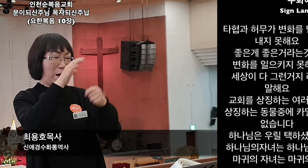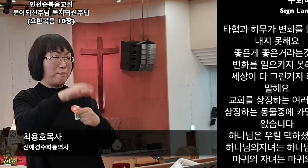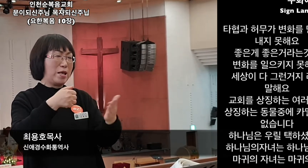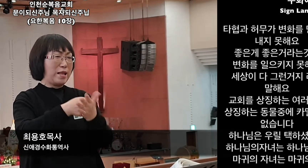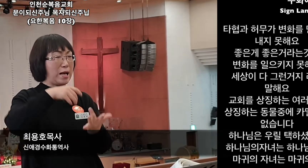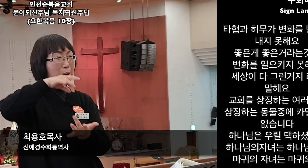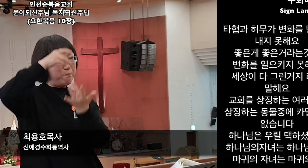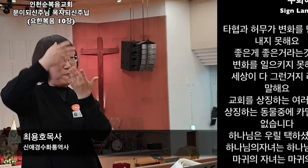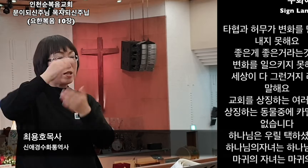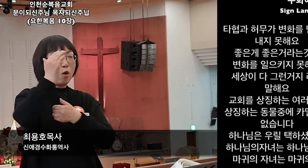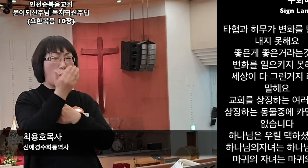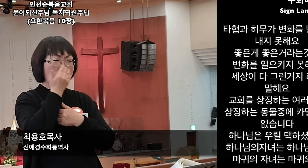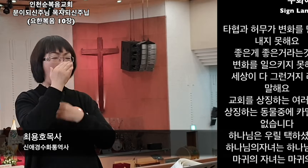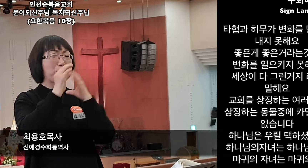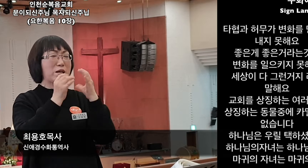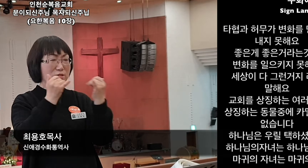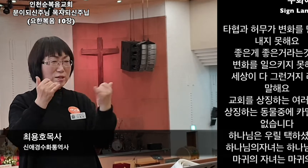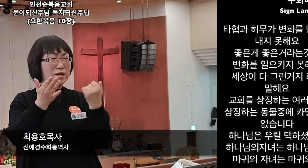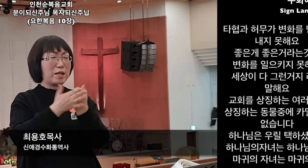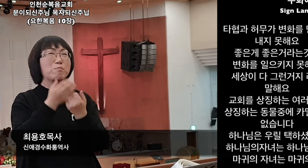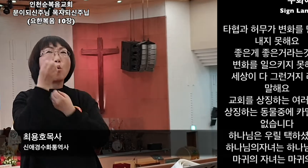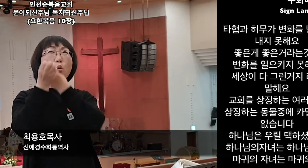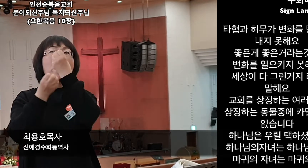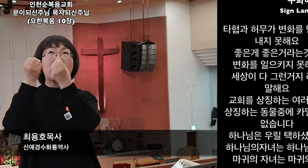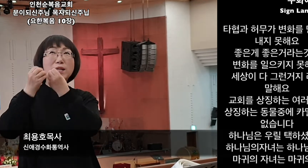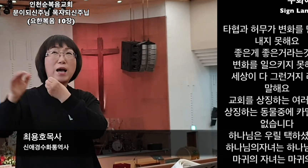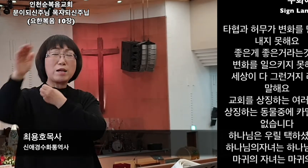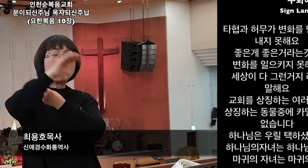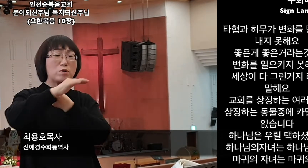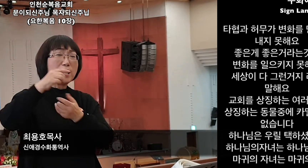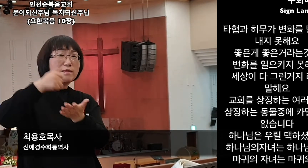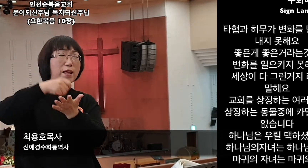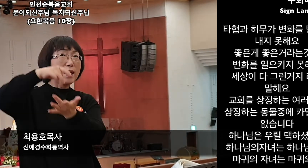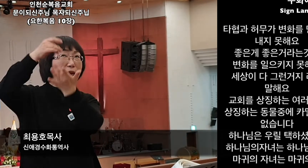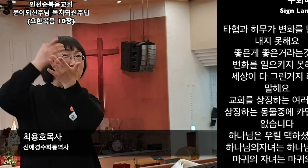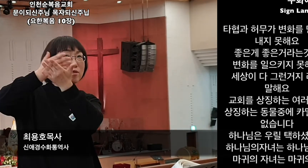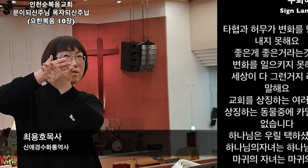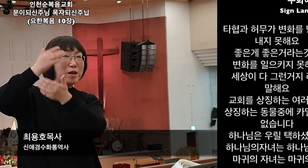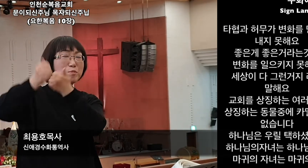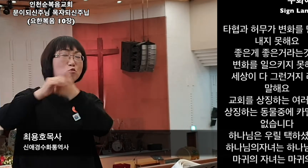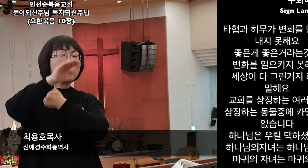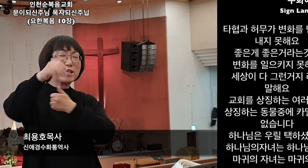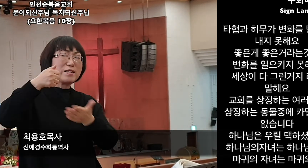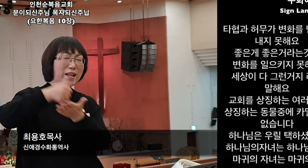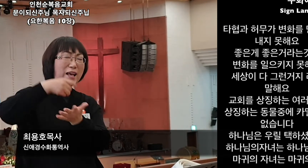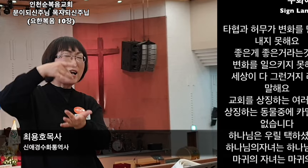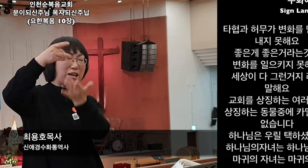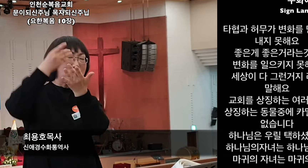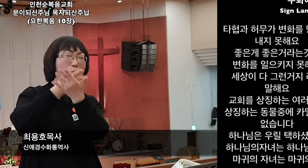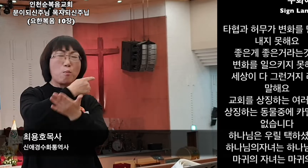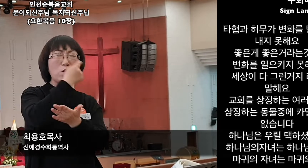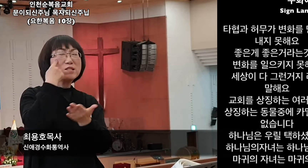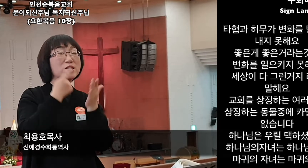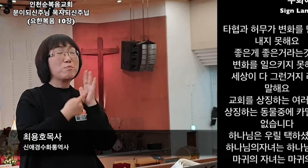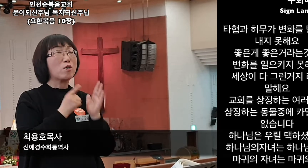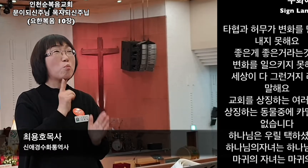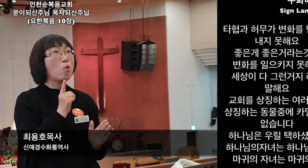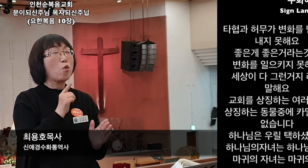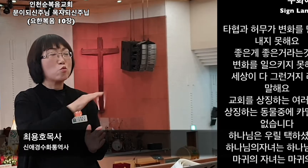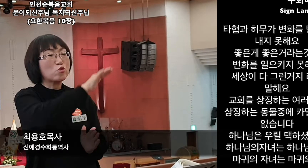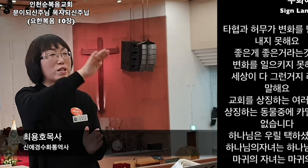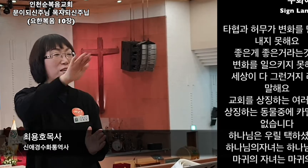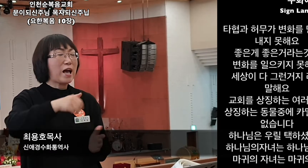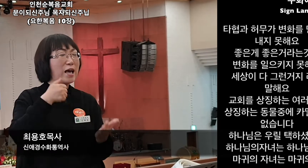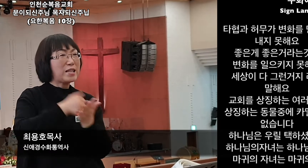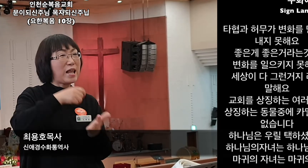택함 받은 거룩한 백성이라고 고백해요. 하나님 우리를 택하셨으니까 하나님이 우리를 택하시면 뭘로 증명됩니까?